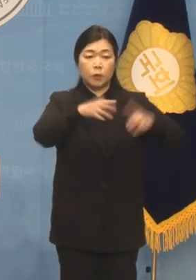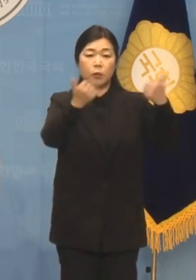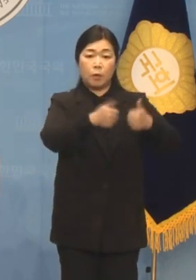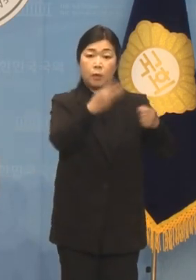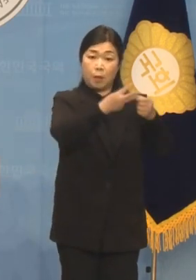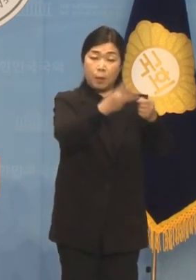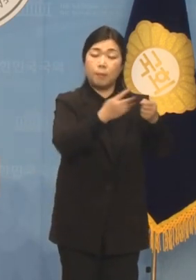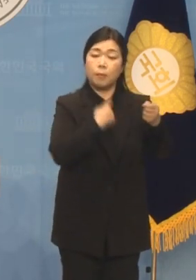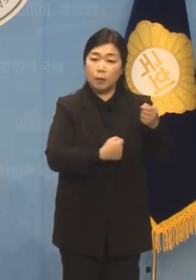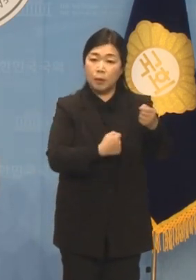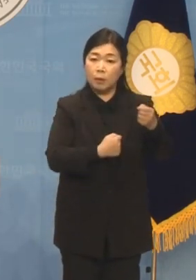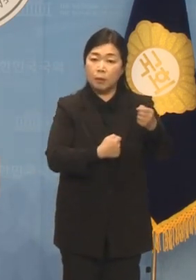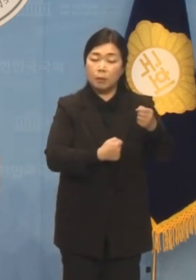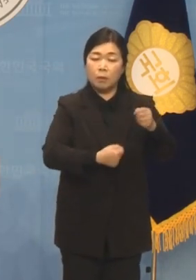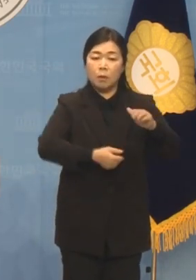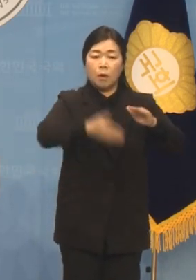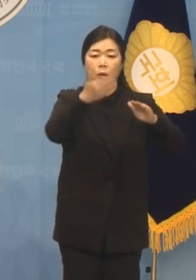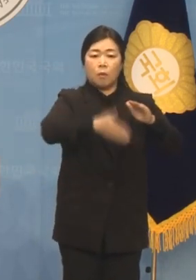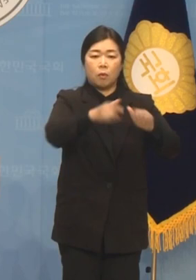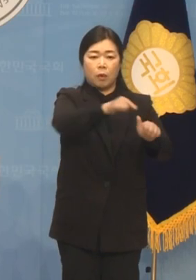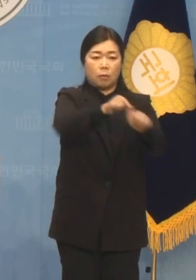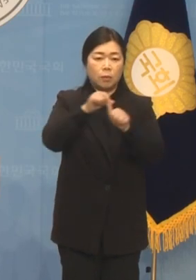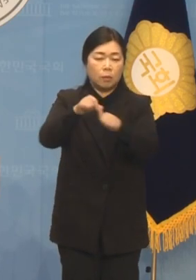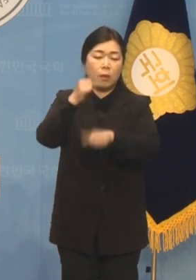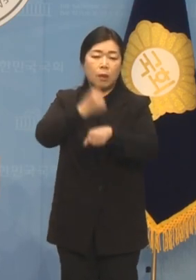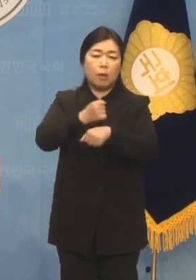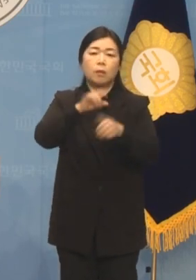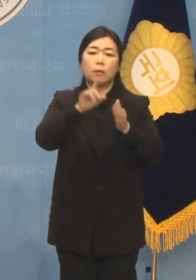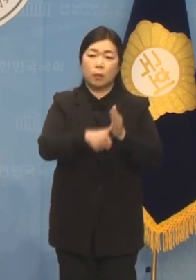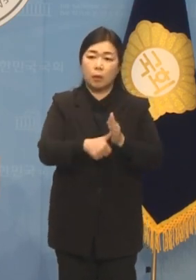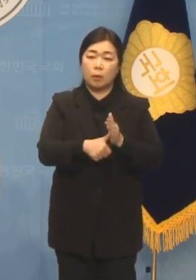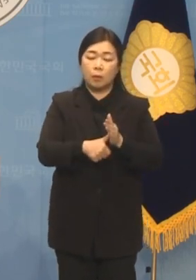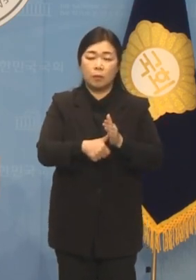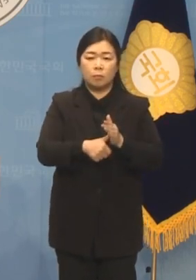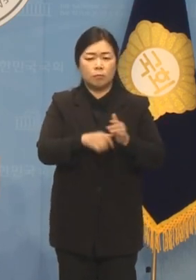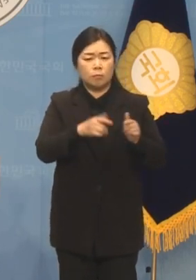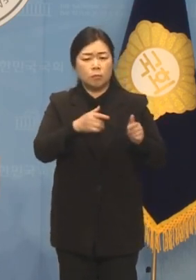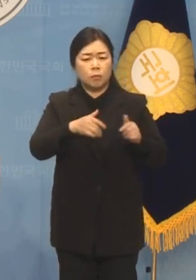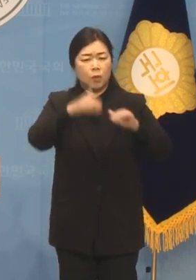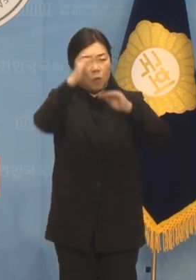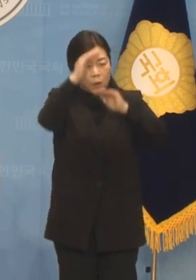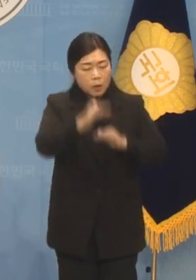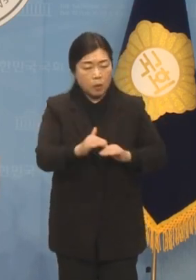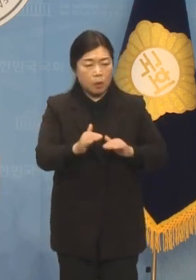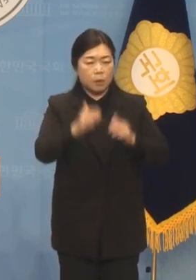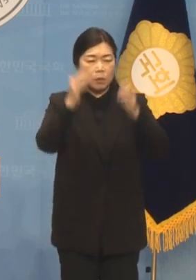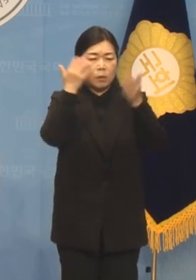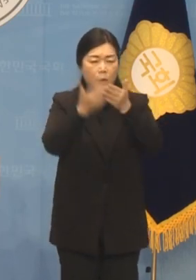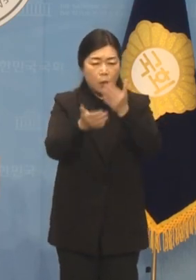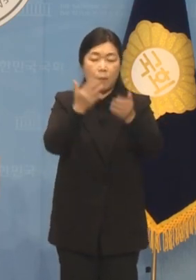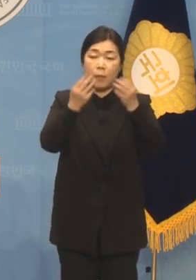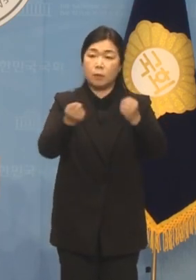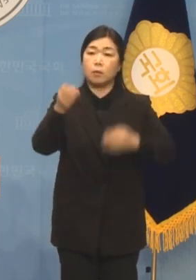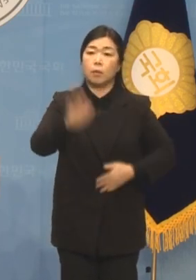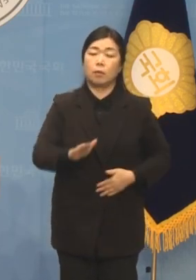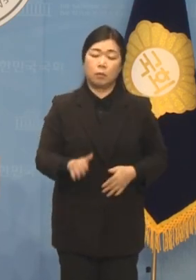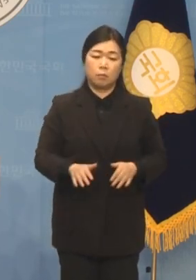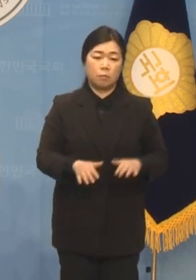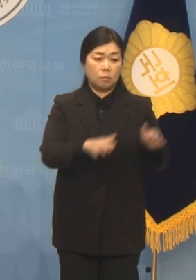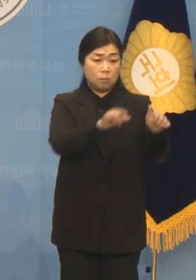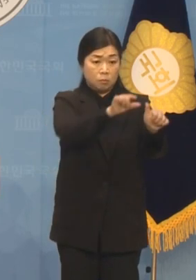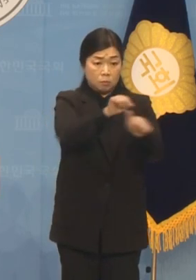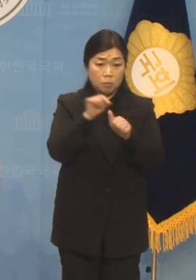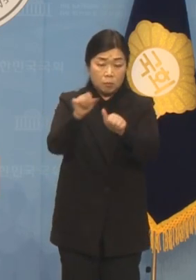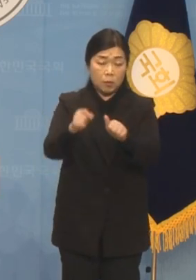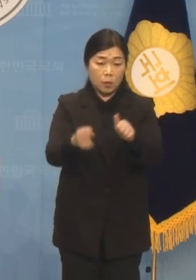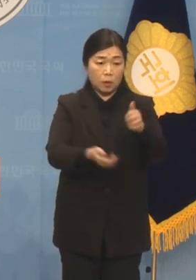했습니다. 공천 과정을 숱하게 경험했습니다. 하지만 경선 후보를